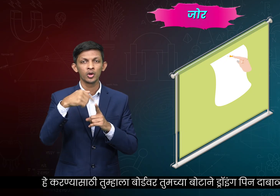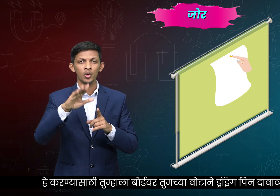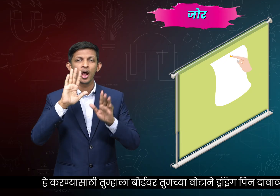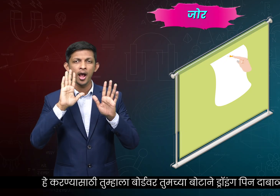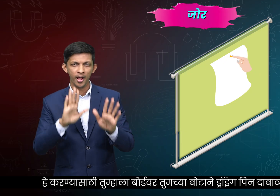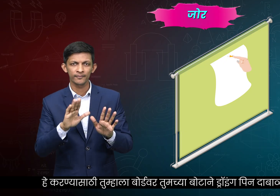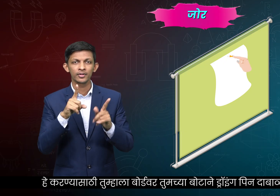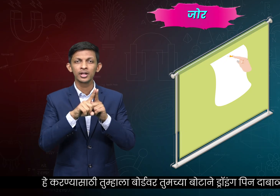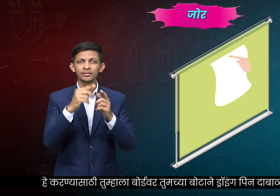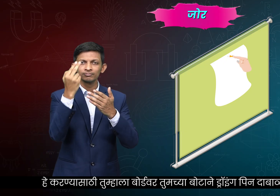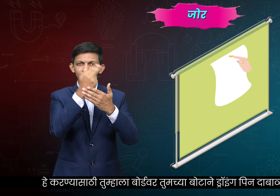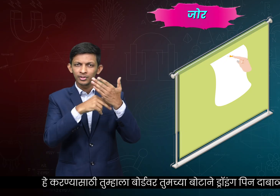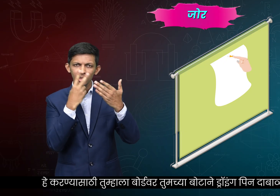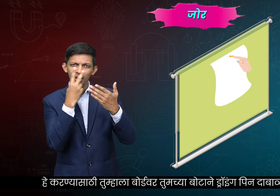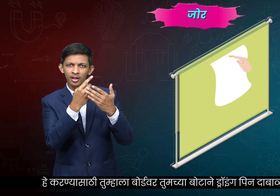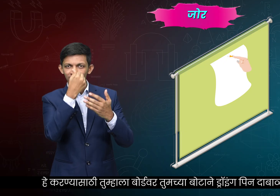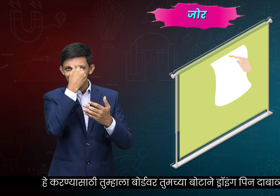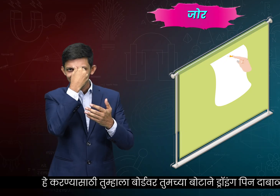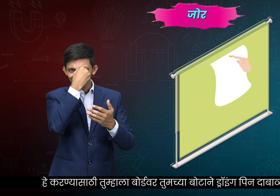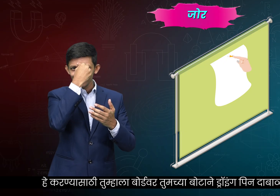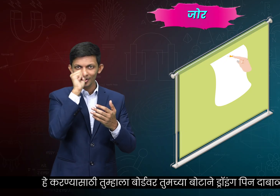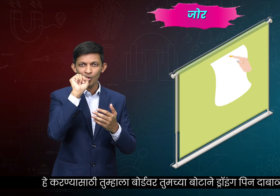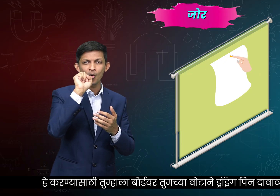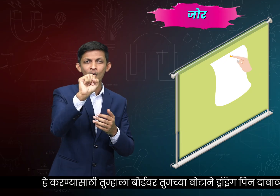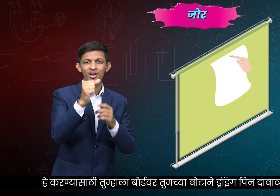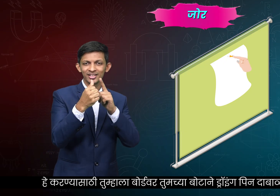ड्रॉइंग पिन दाबाच्या लागतील.